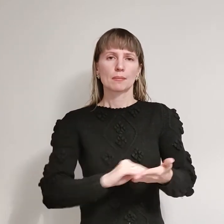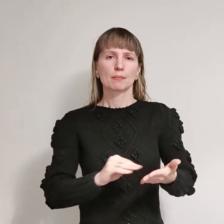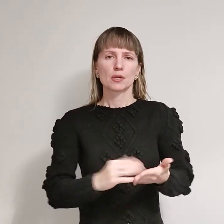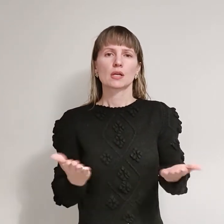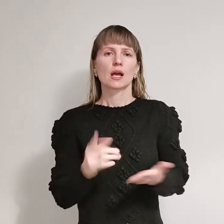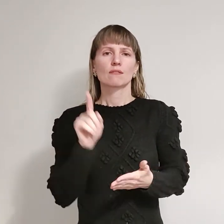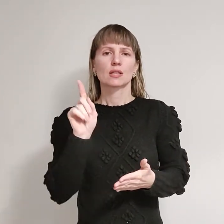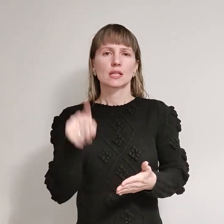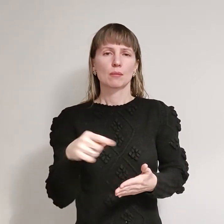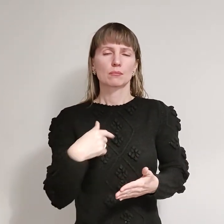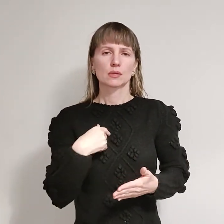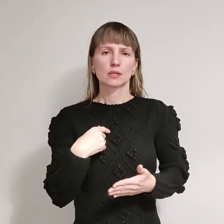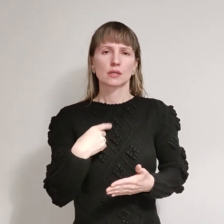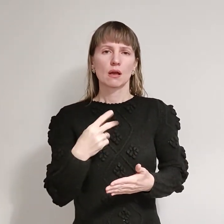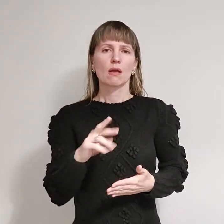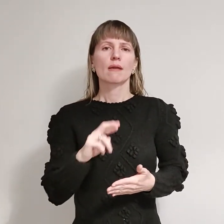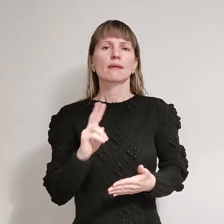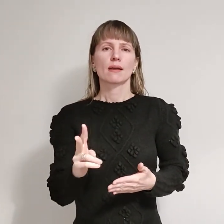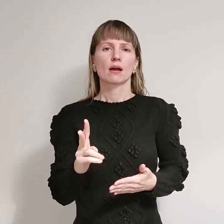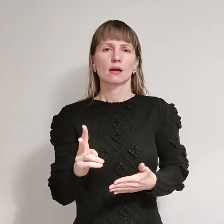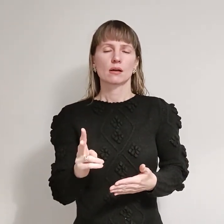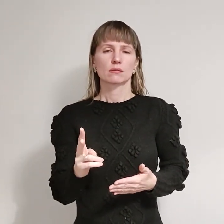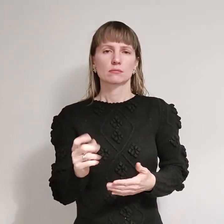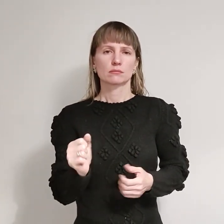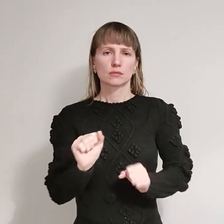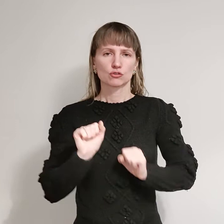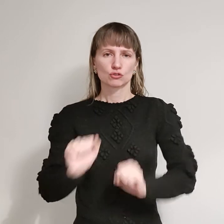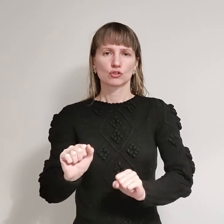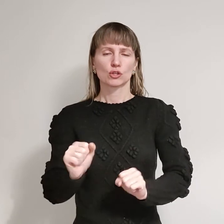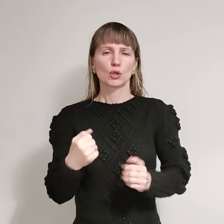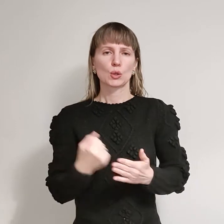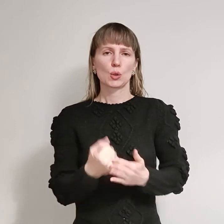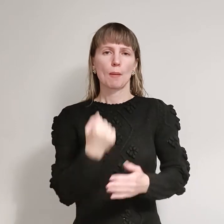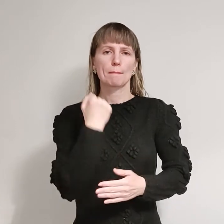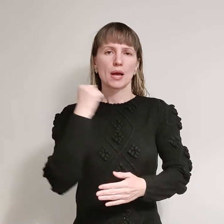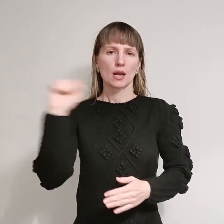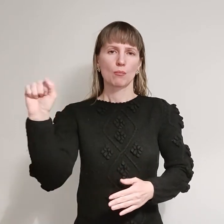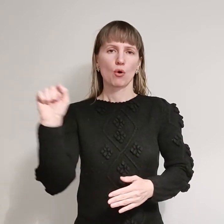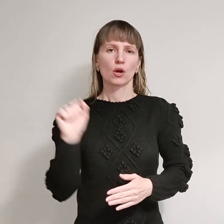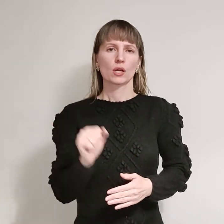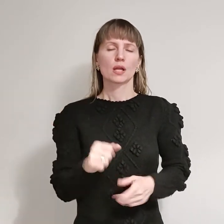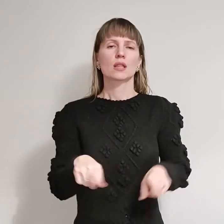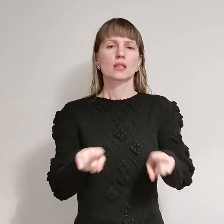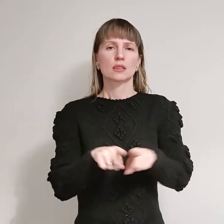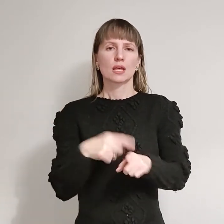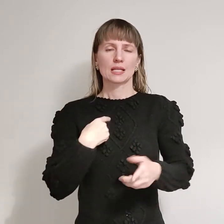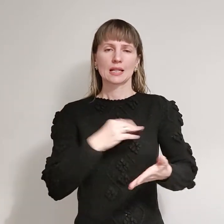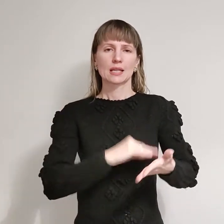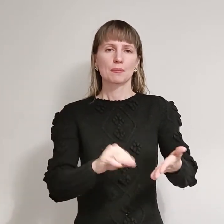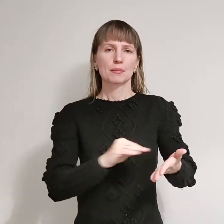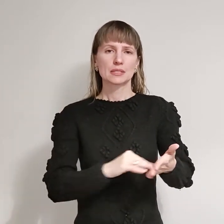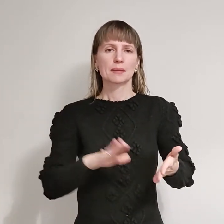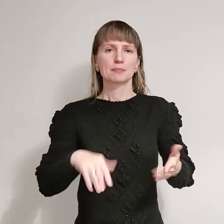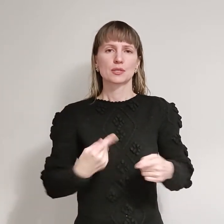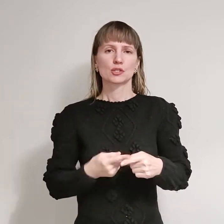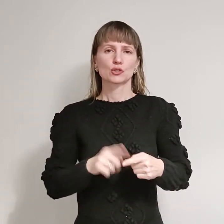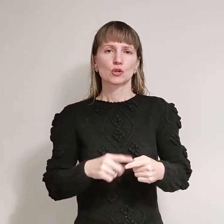там, а я кажу, як, б'ємося до перемоги. Ось так я написала. Після цього жодного